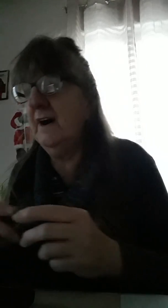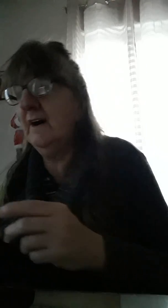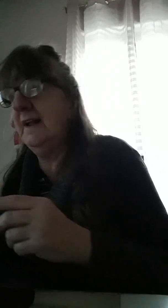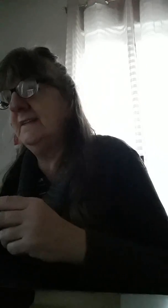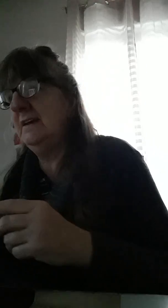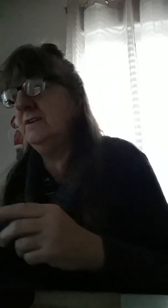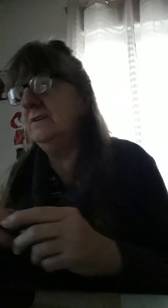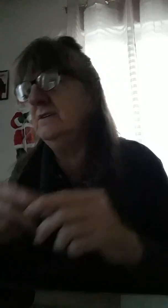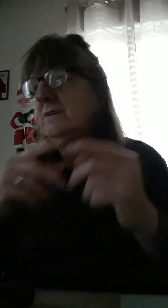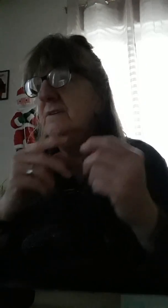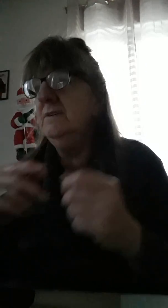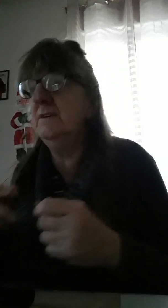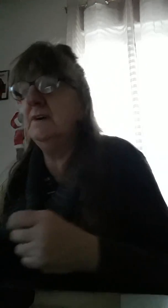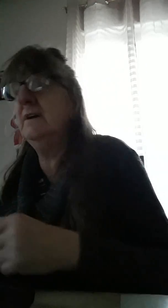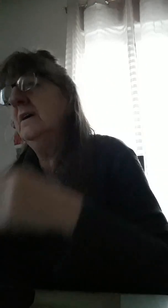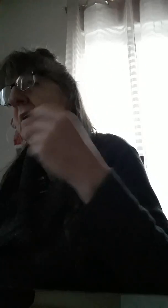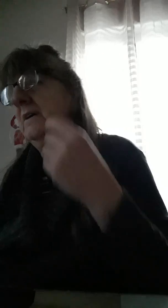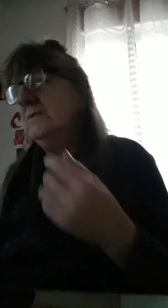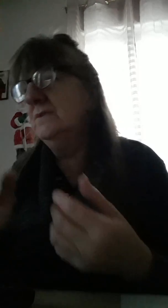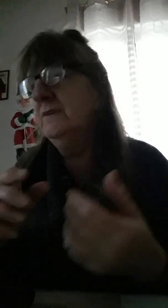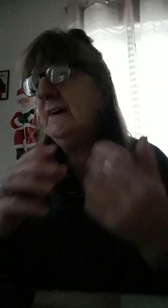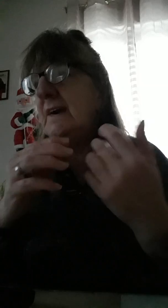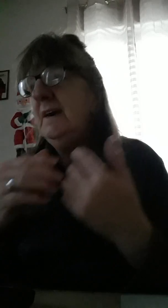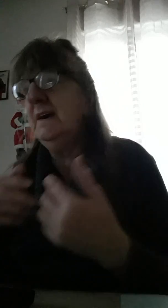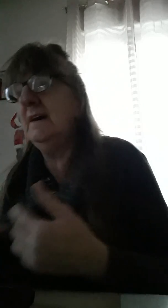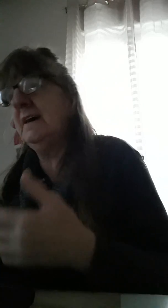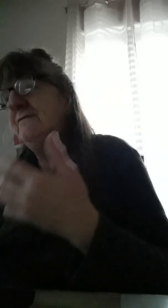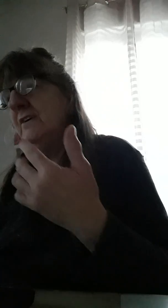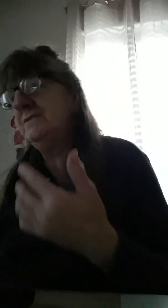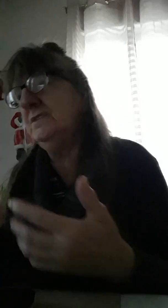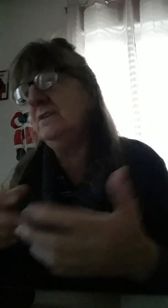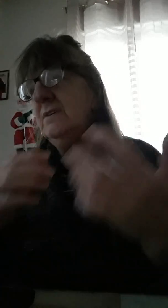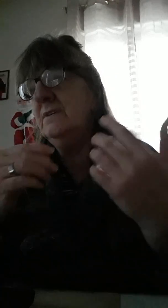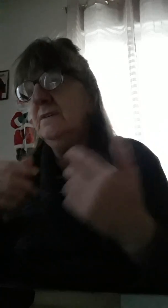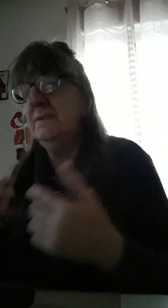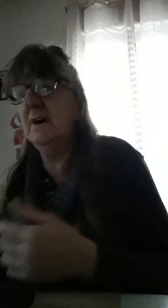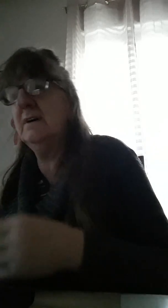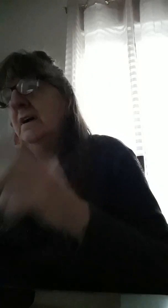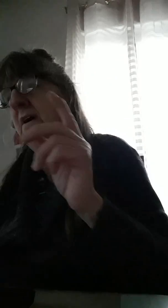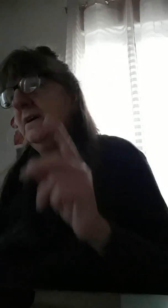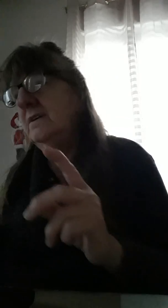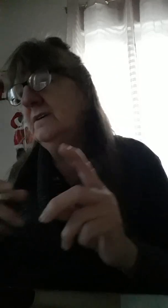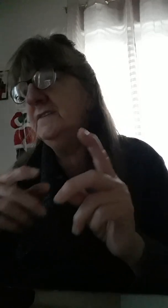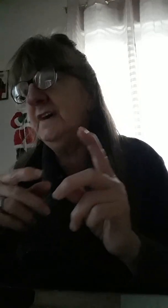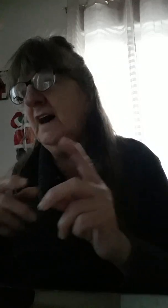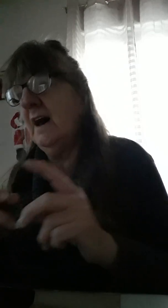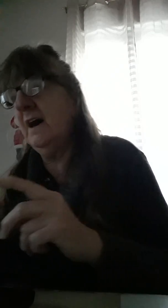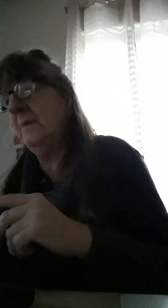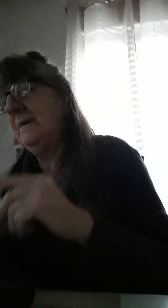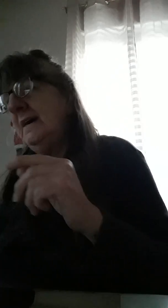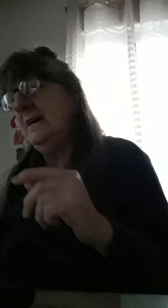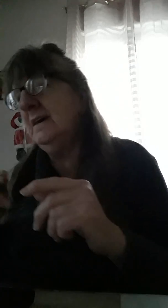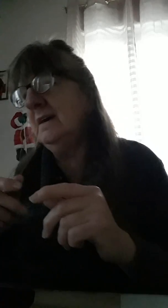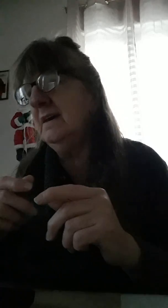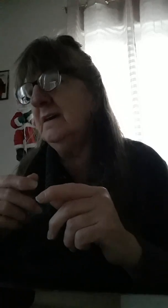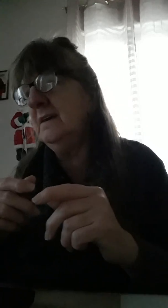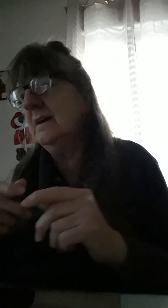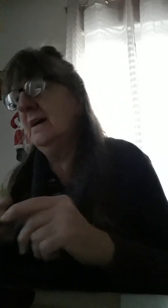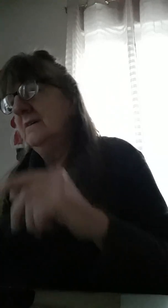Au-delà des lunes, courir la fortune, le seul pays